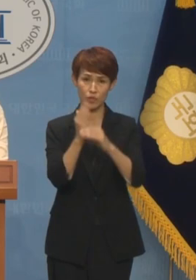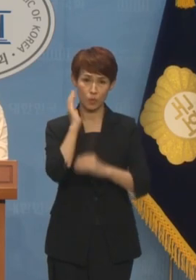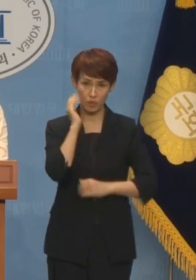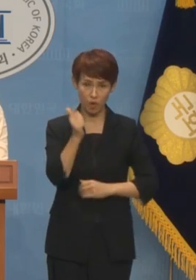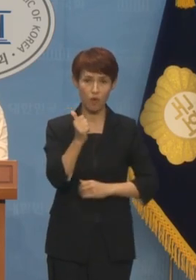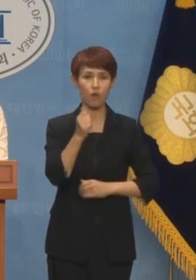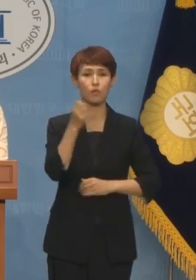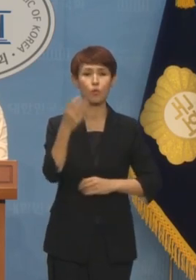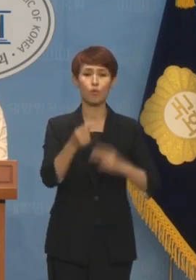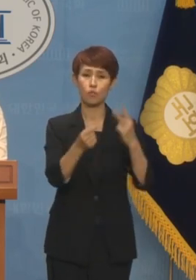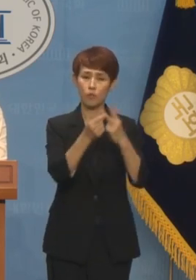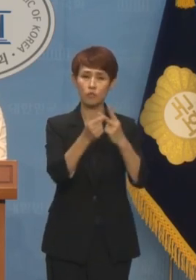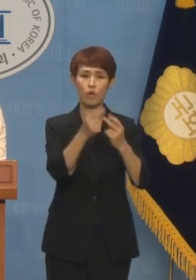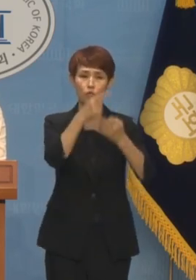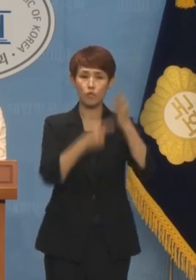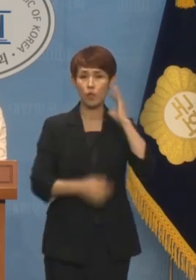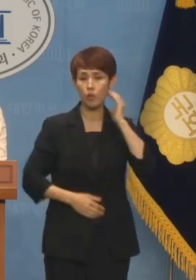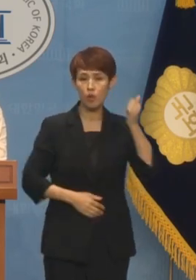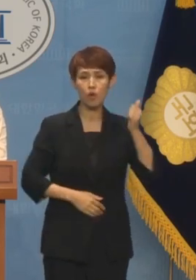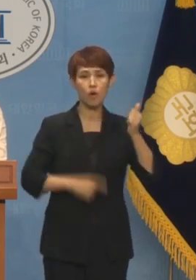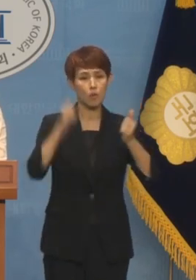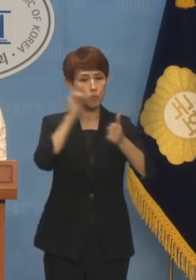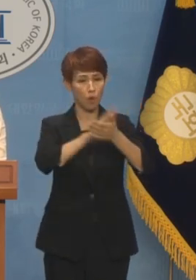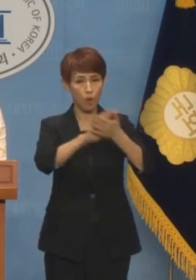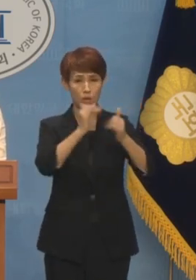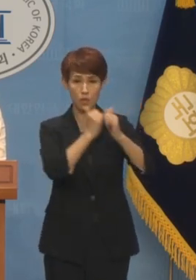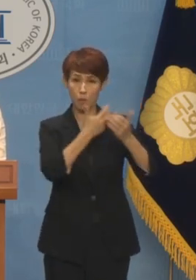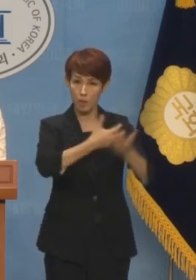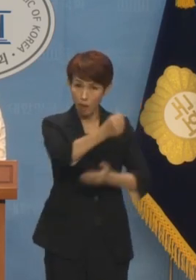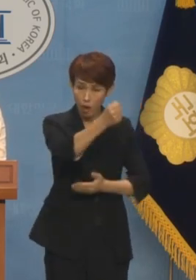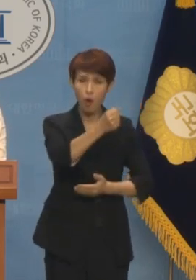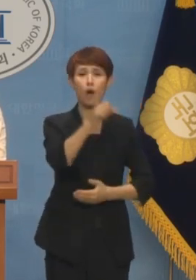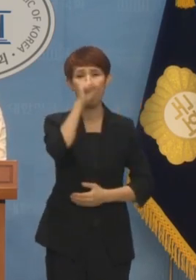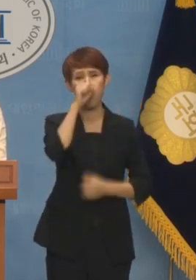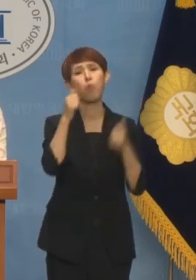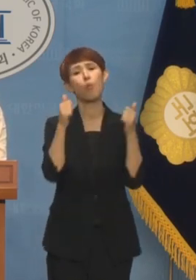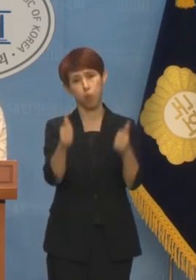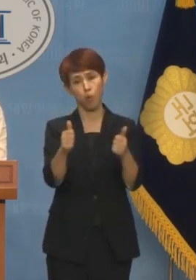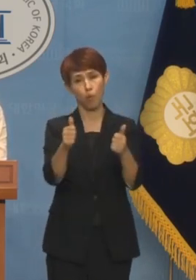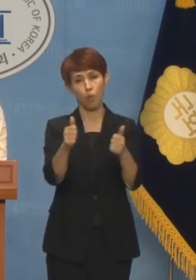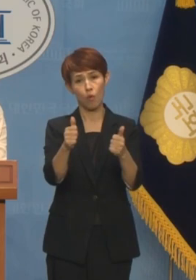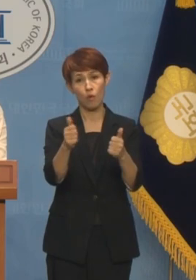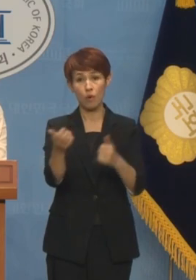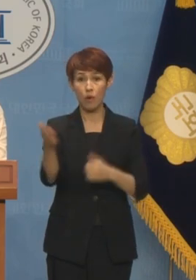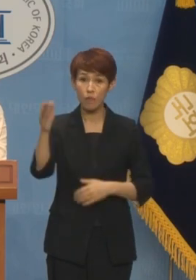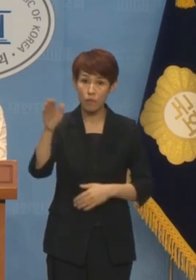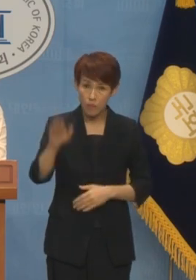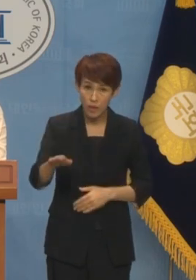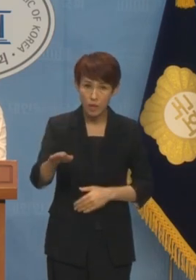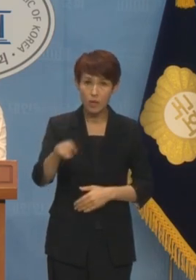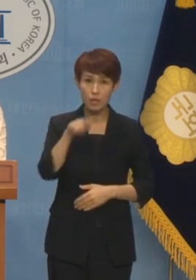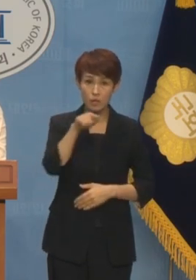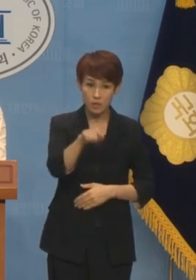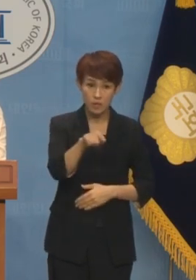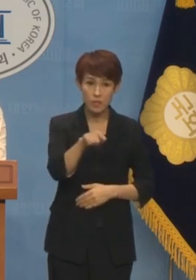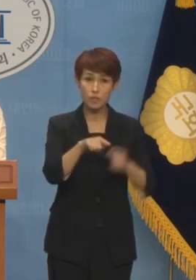윤석열 대통령이 노벨 평화상을 받는다면 정말 좋겠습니다. 그러나 한일 관계 정상화를